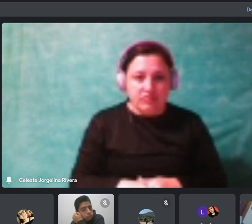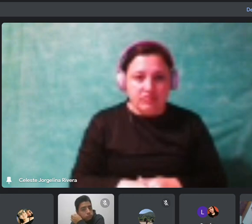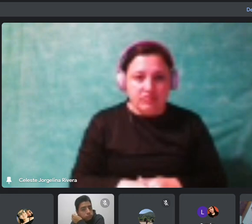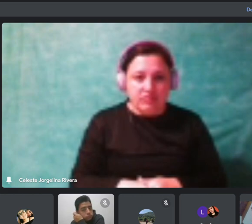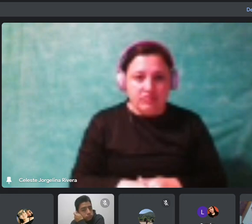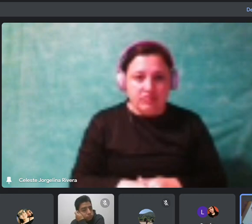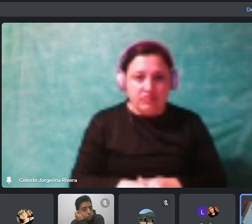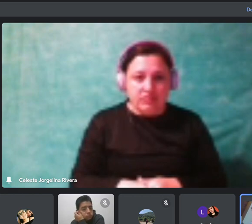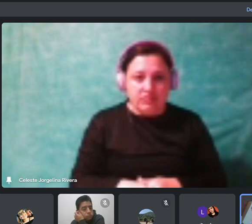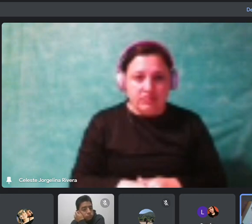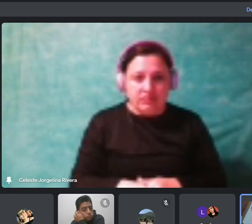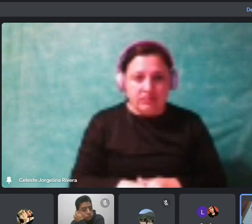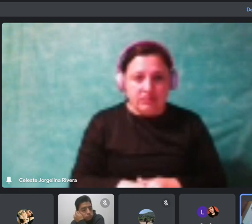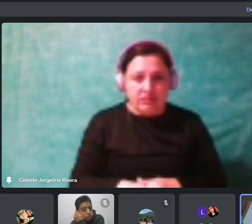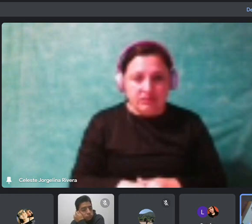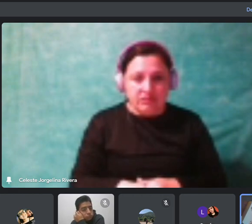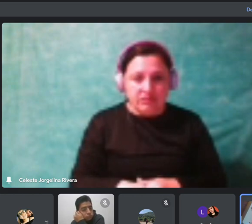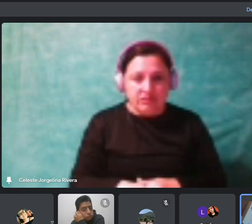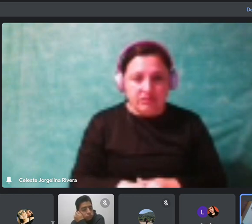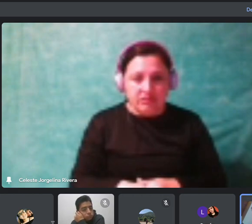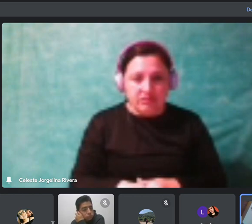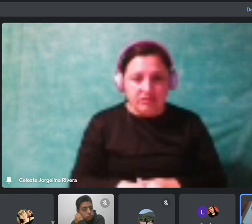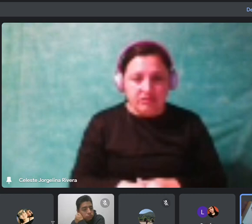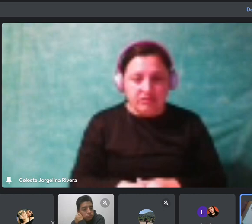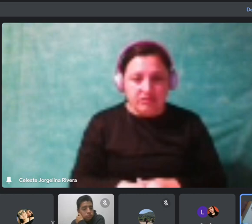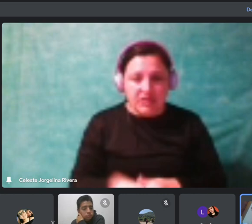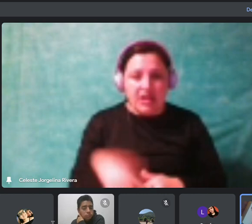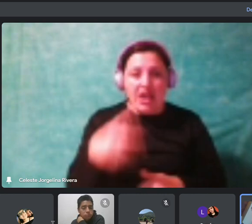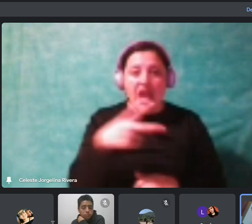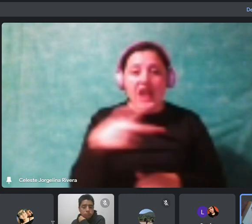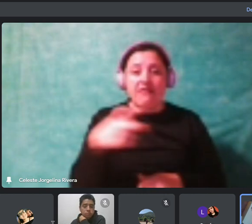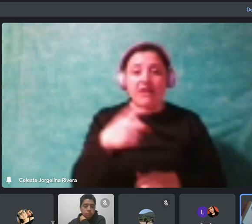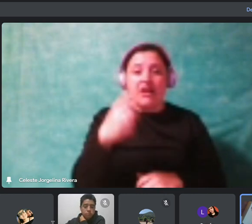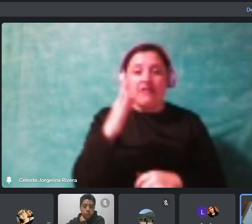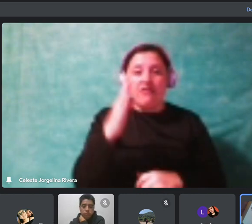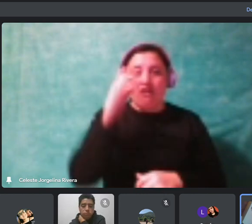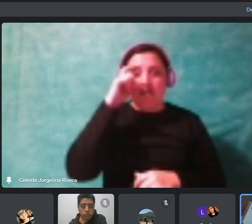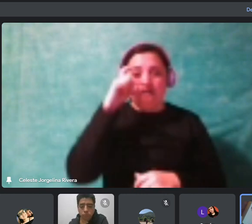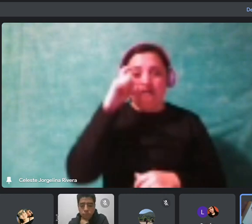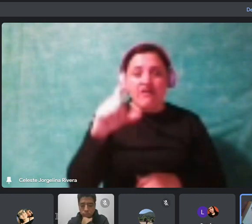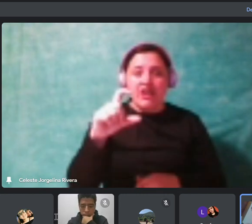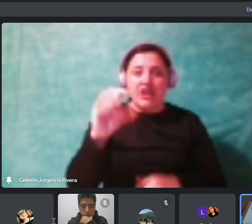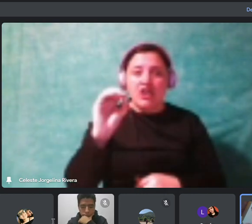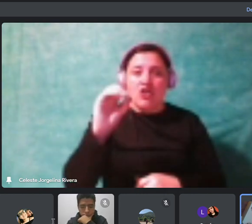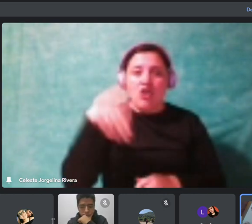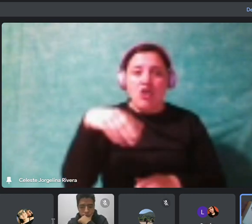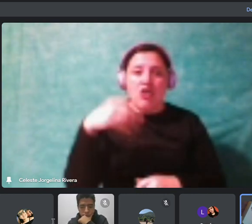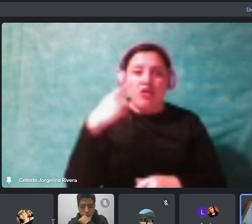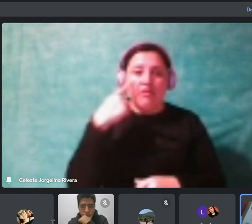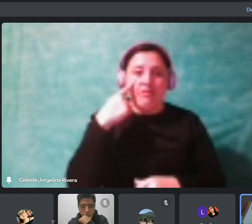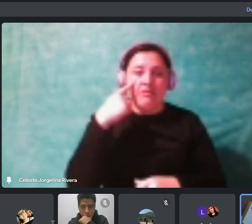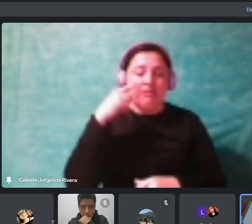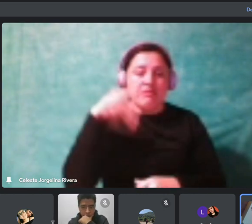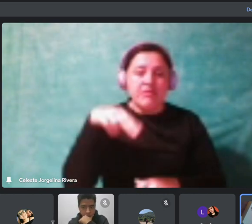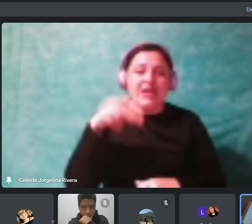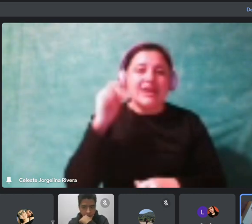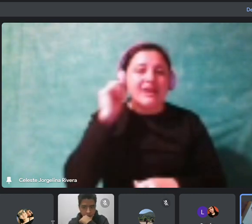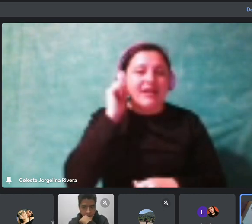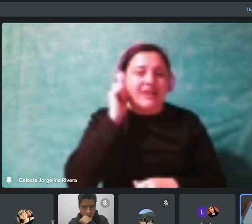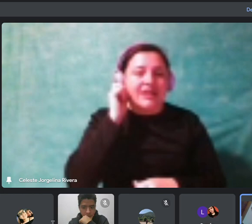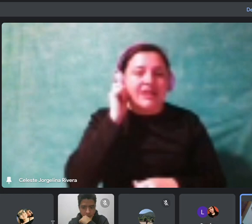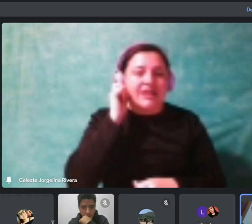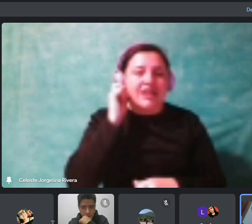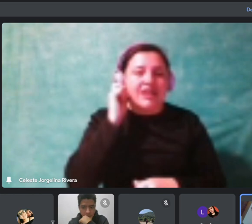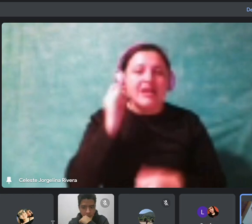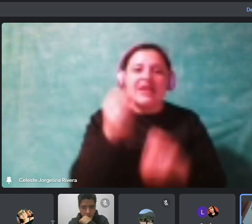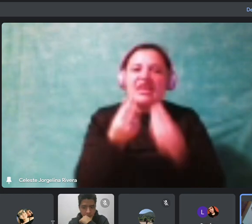es transformar, sino sería, es lo que está haciendo. Acá el ING está como verbo, se está, y le ponemos el C Porque